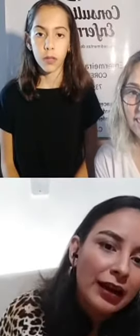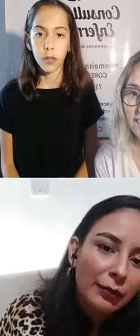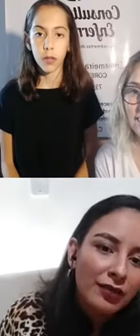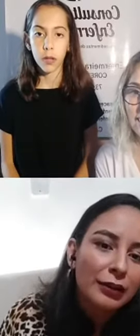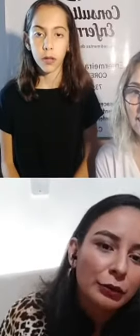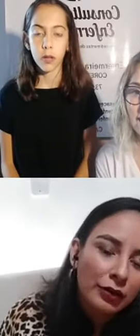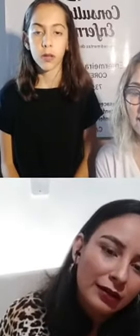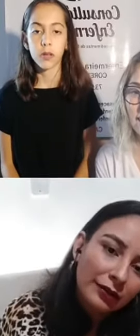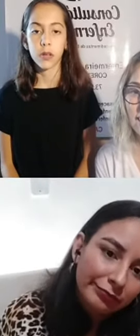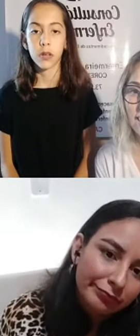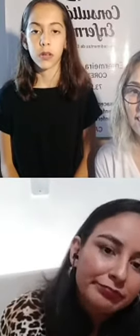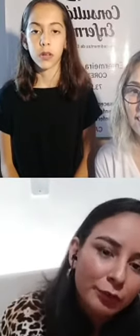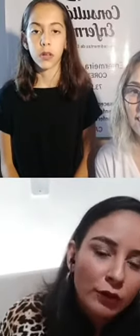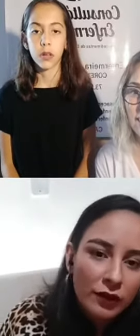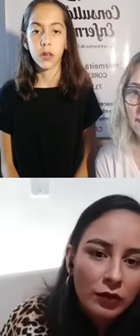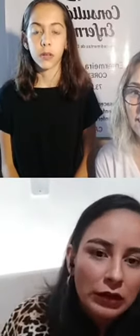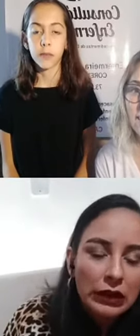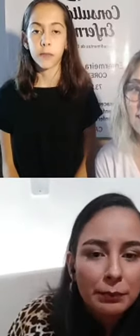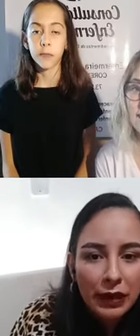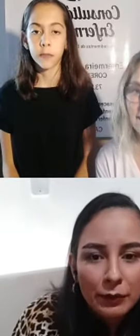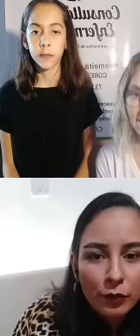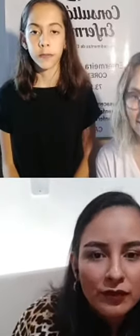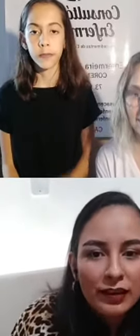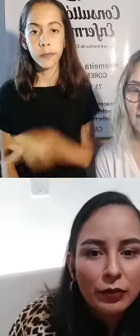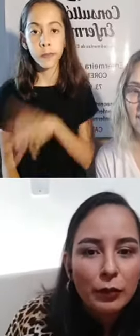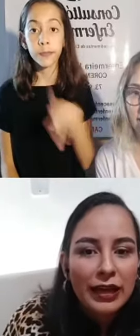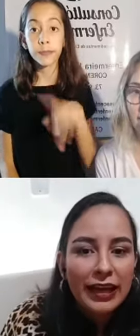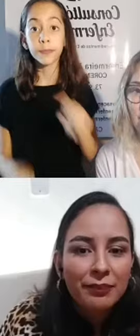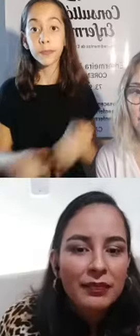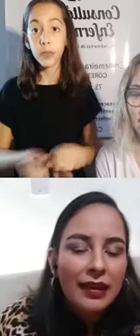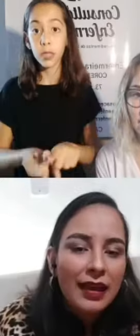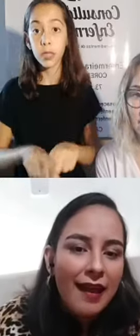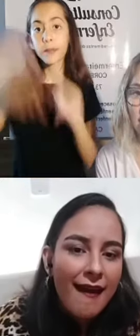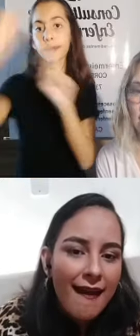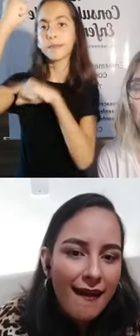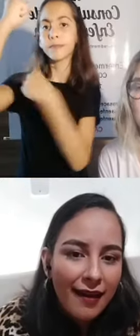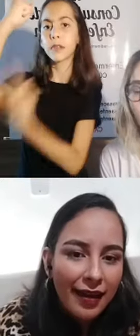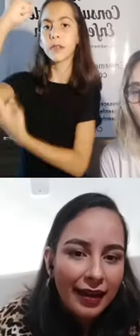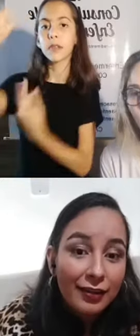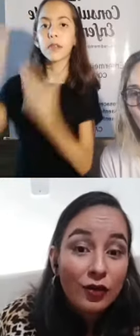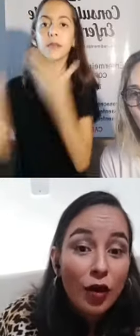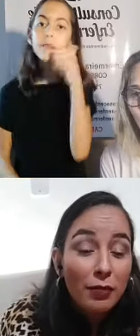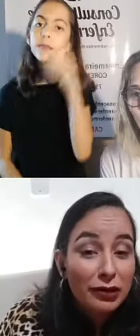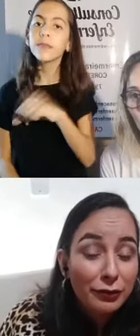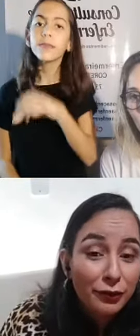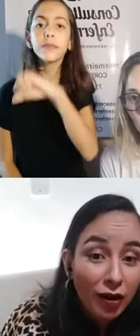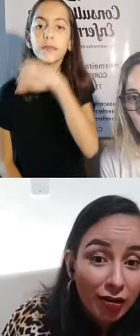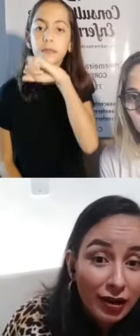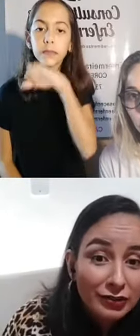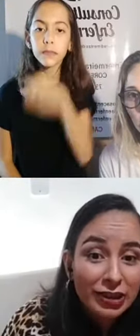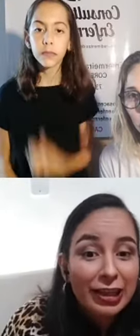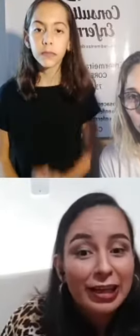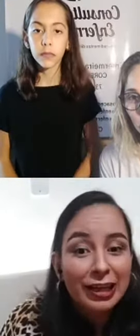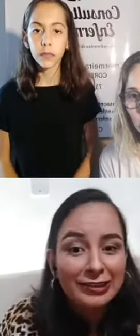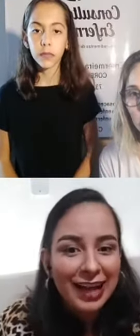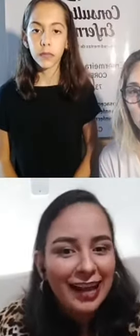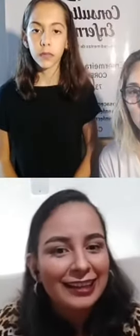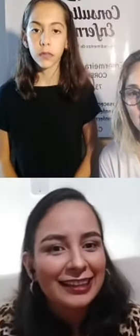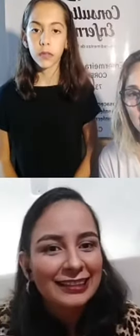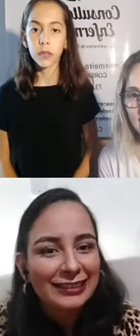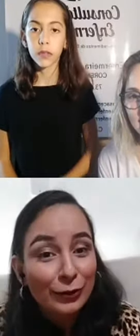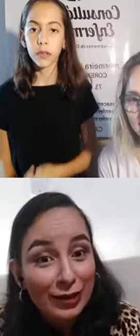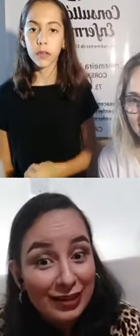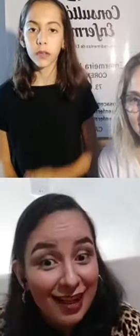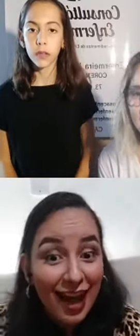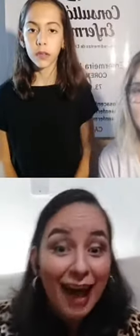eu acabo sendo professora também por ser uma mulher. Sou a mãe de Flora, de Rian, de